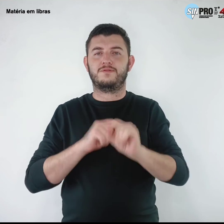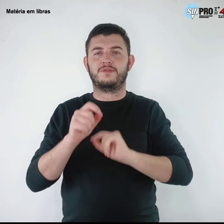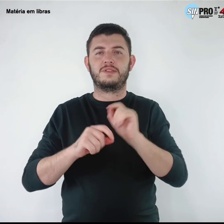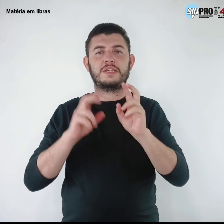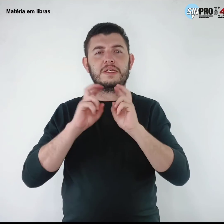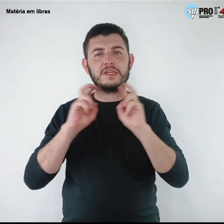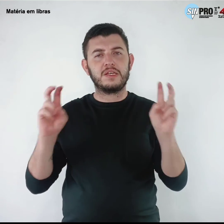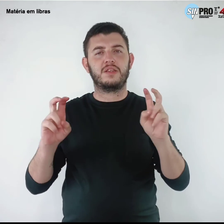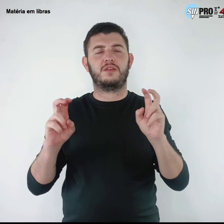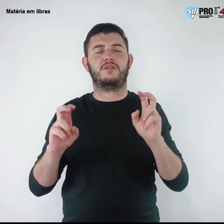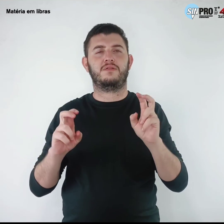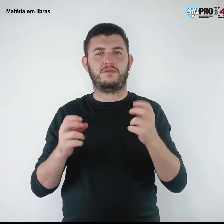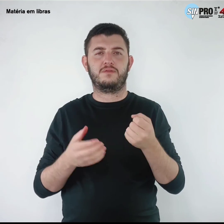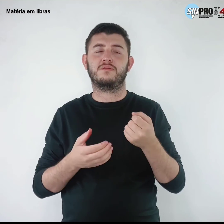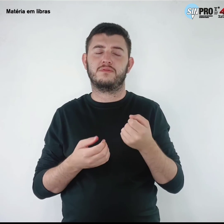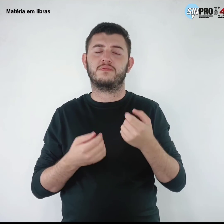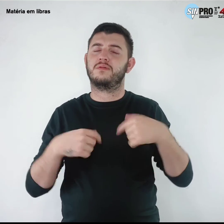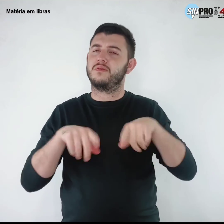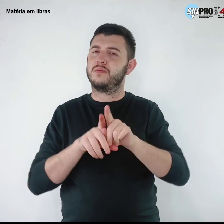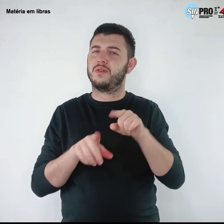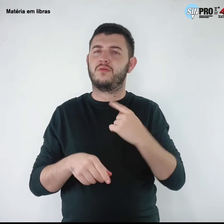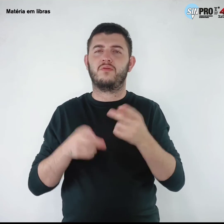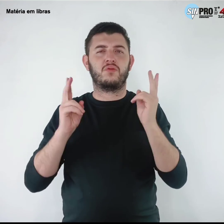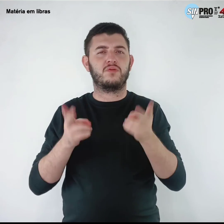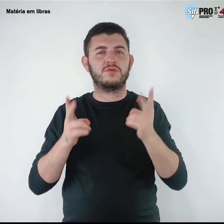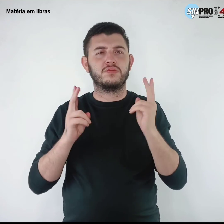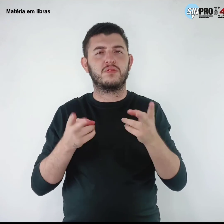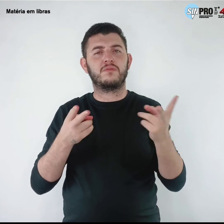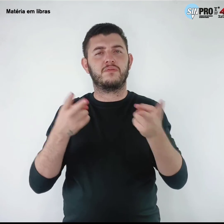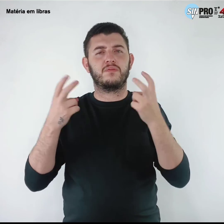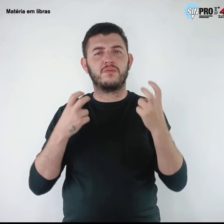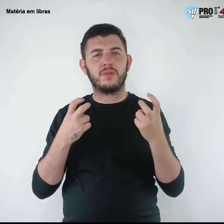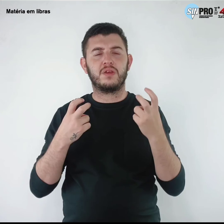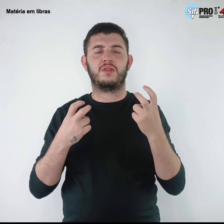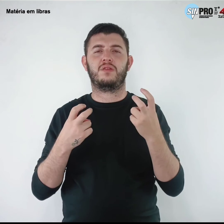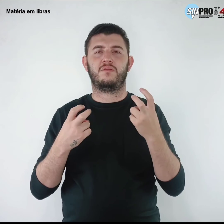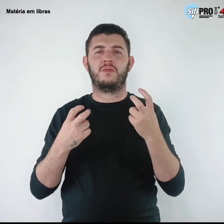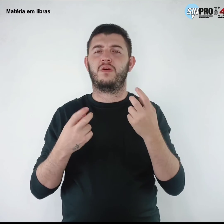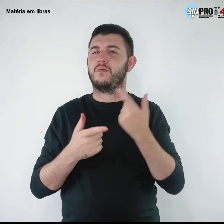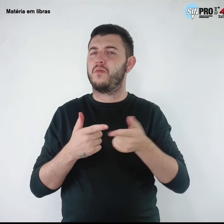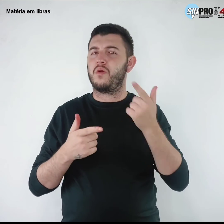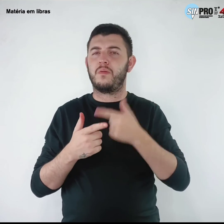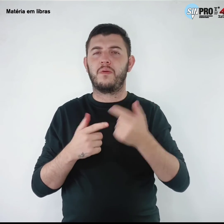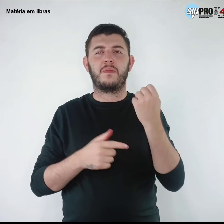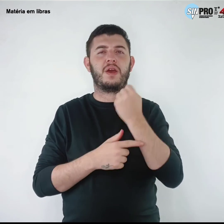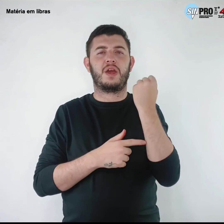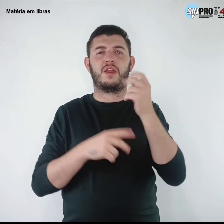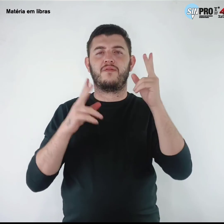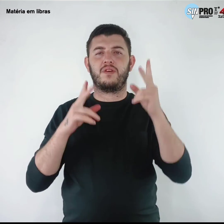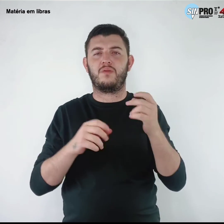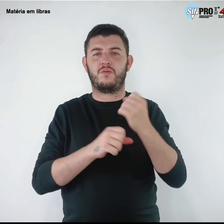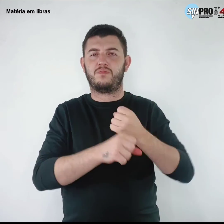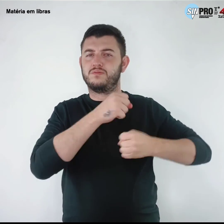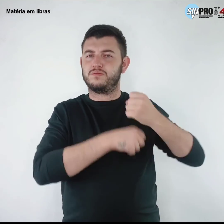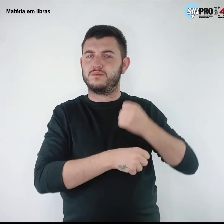esse grito. Continuamos nos deparando com os mesmos graves problemas do ano passado,